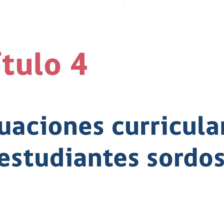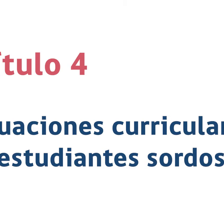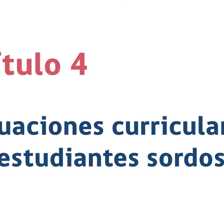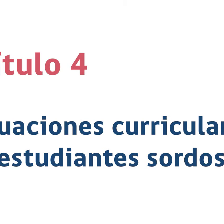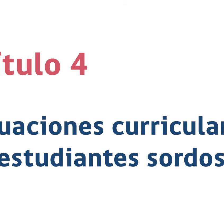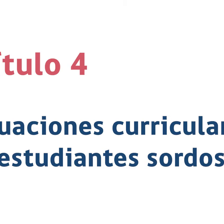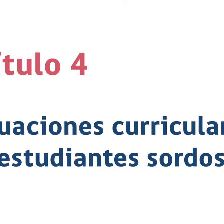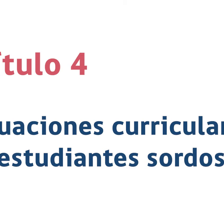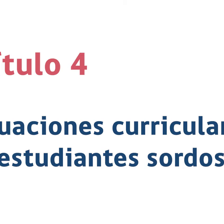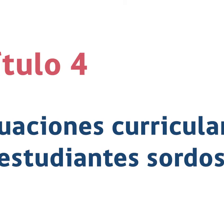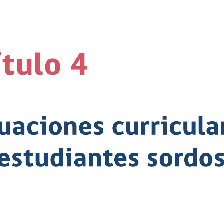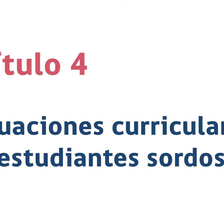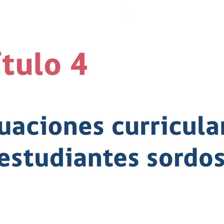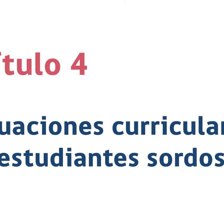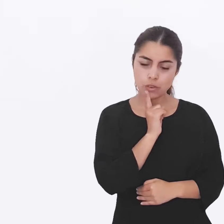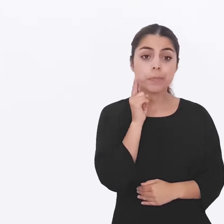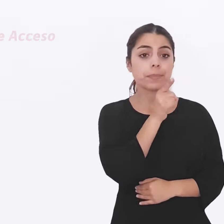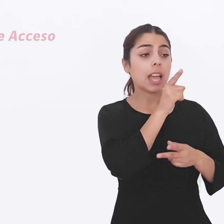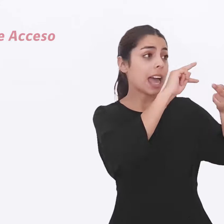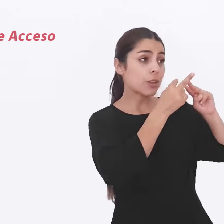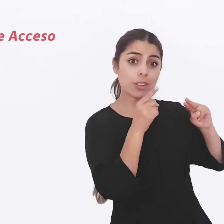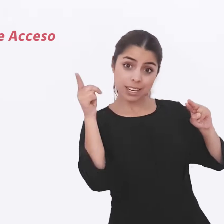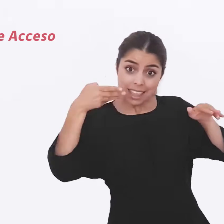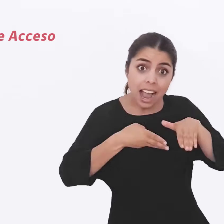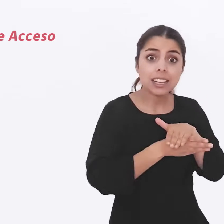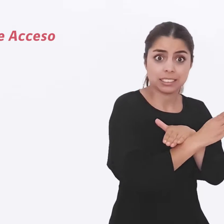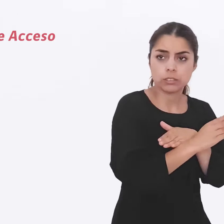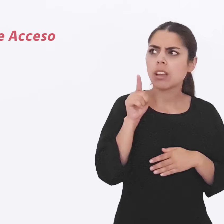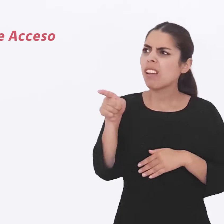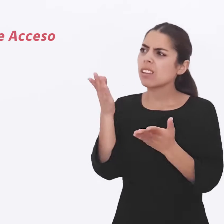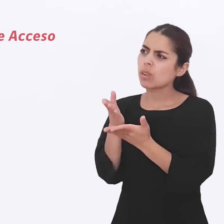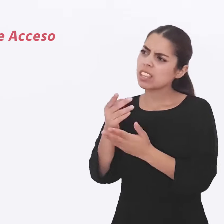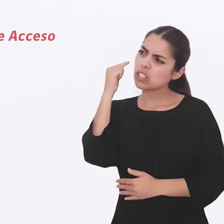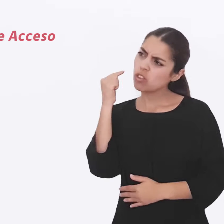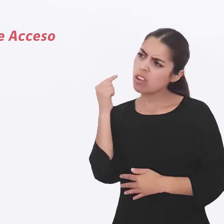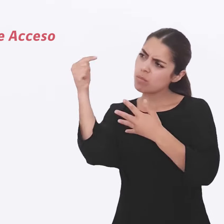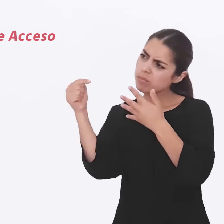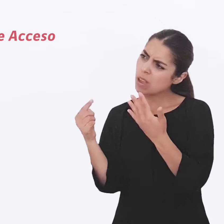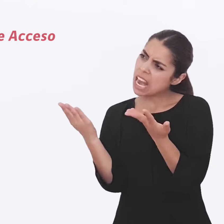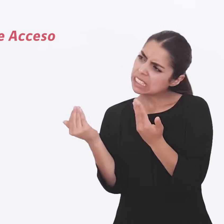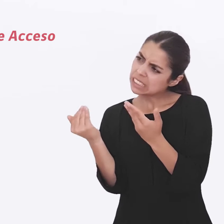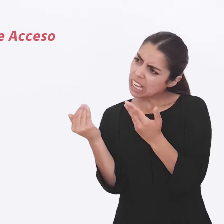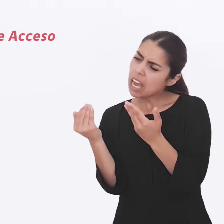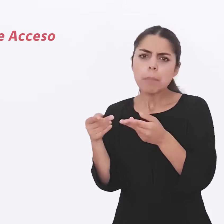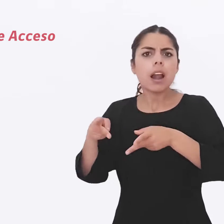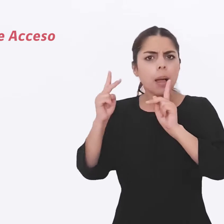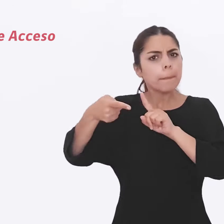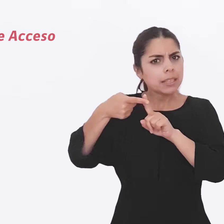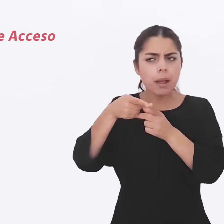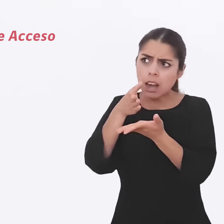para estudiantes sordos. Las adecuaciones de acceso responden a la necesidad de los estudiantes sordos para participar de las clases